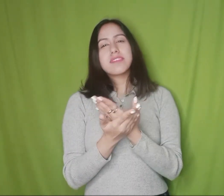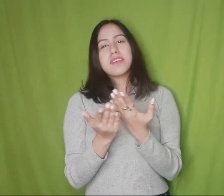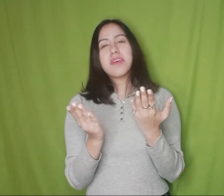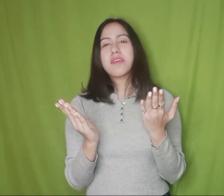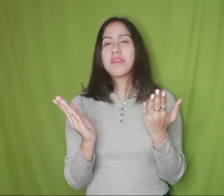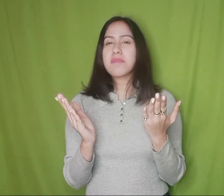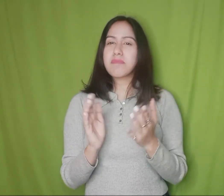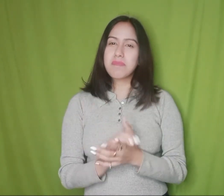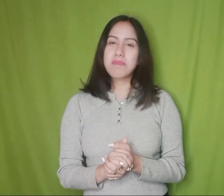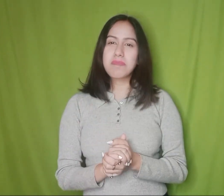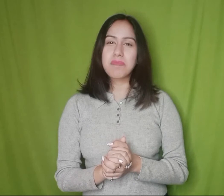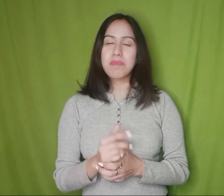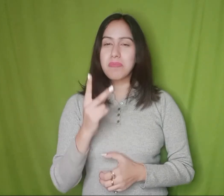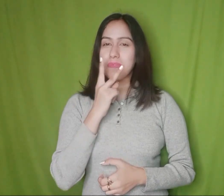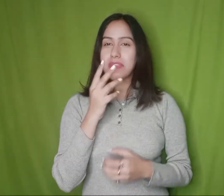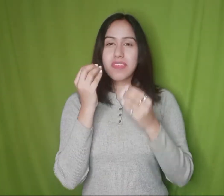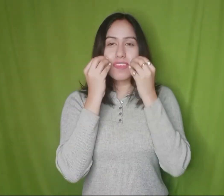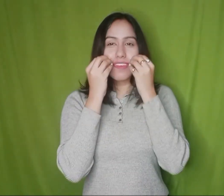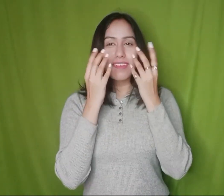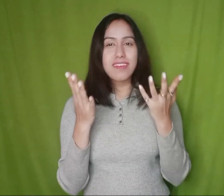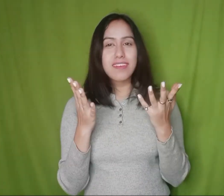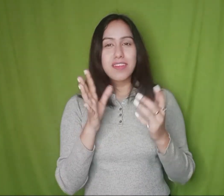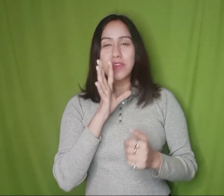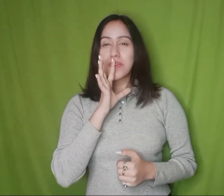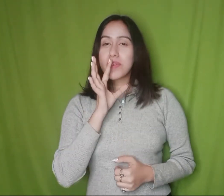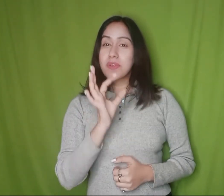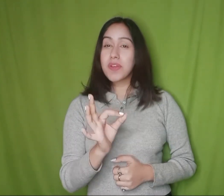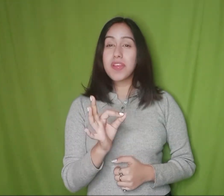गईं किसी को नहीं पता। भोज के प्रेम का कर्ज